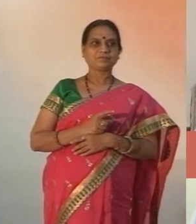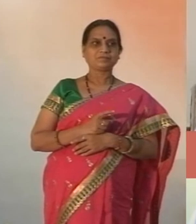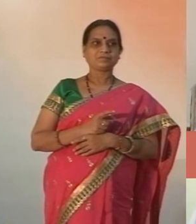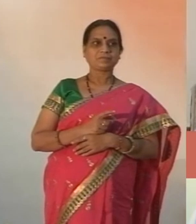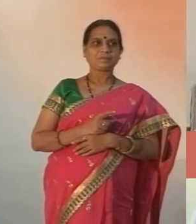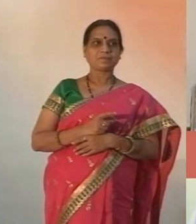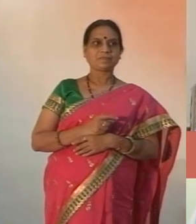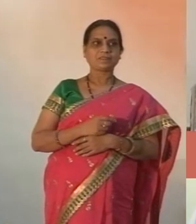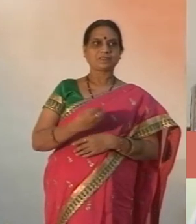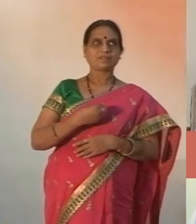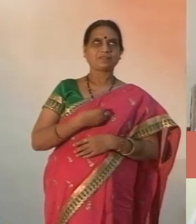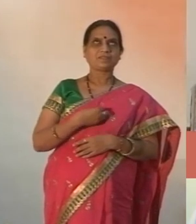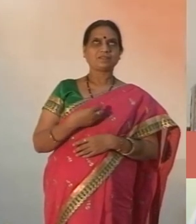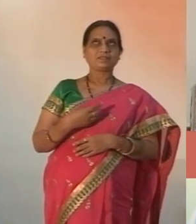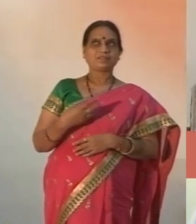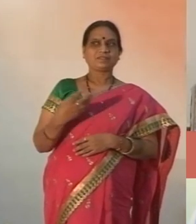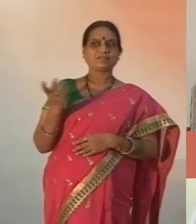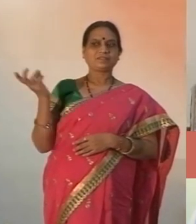मैं अनुभव करने लगती हूँ